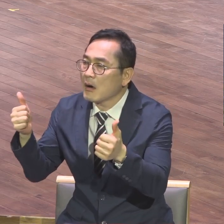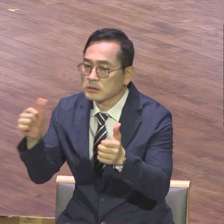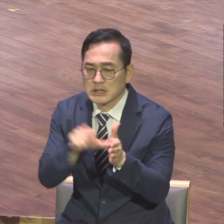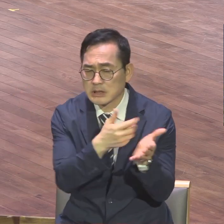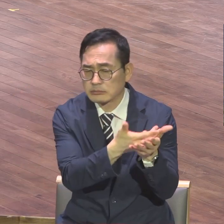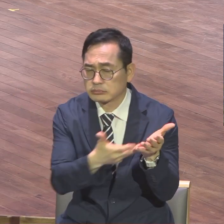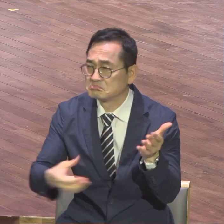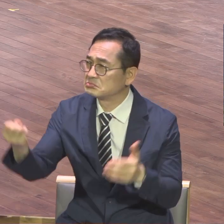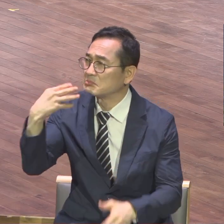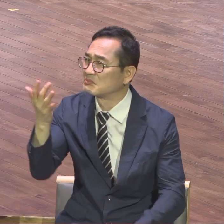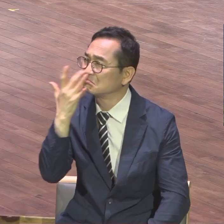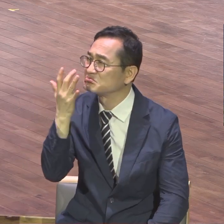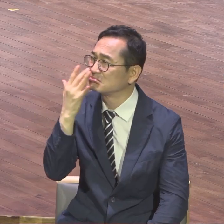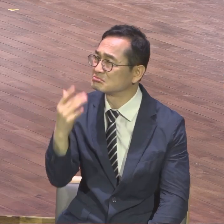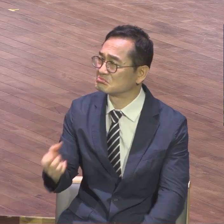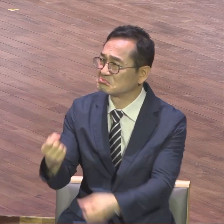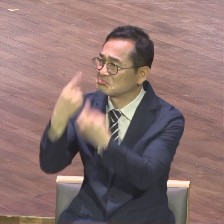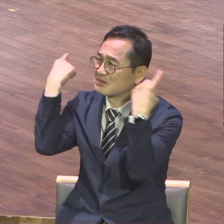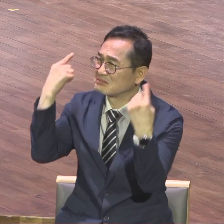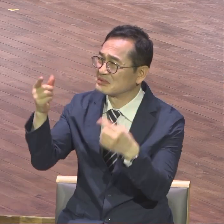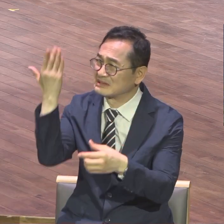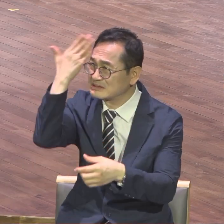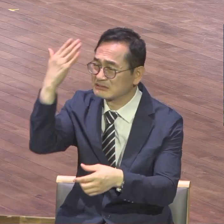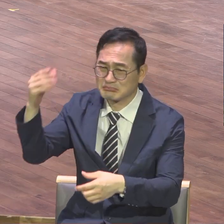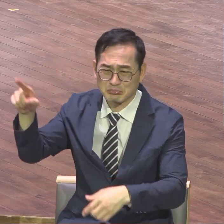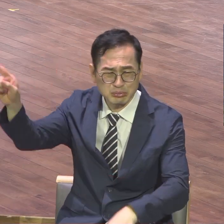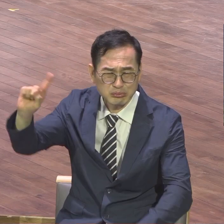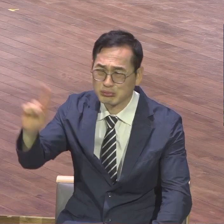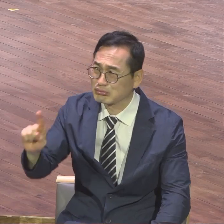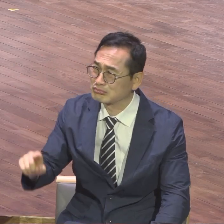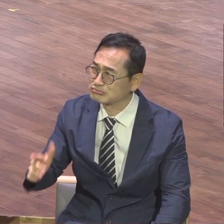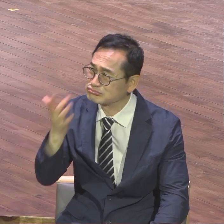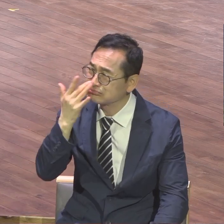무용 지식. 세상 지식이 그렇지요.